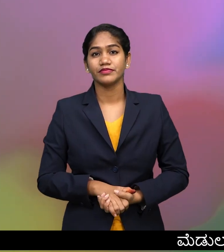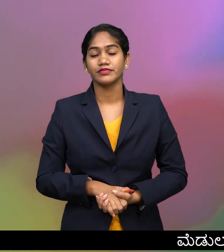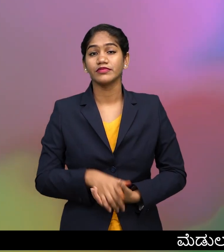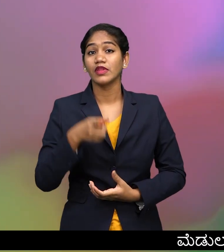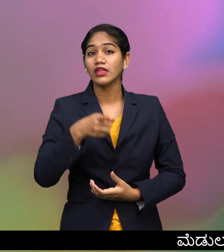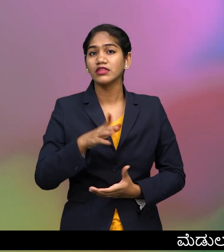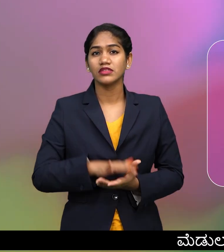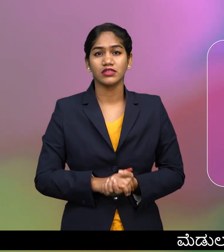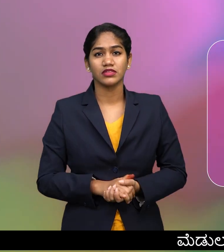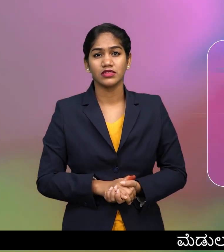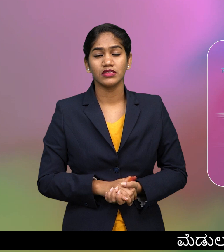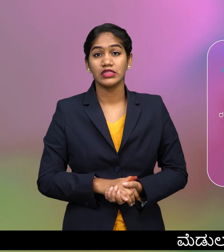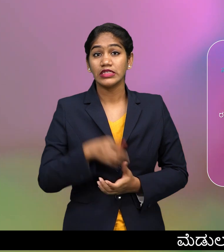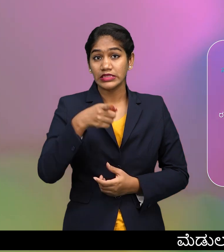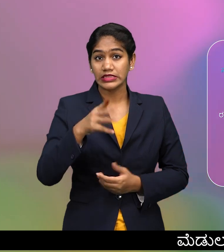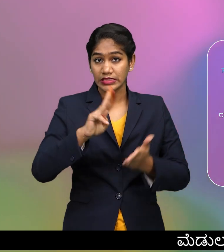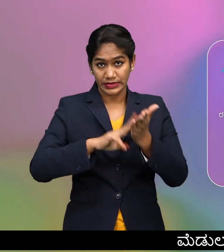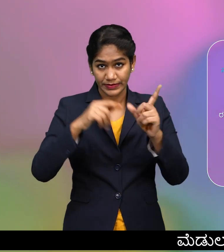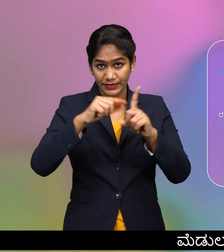ಮೆಡುಲಾ ಅಬ್ಲೊಂಗಾಟ